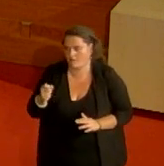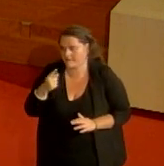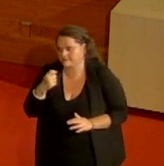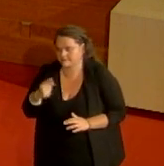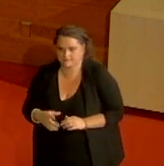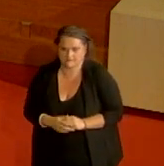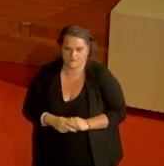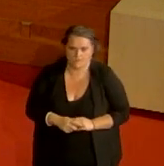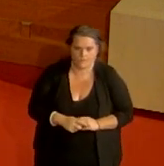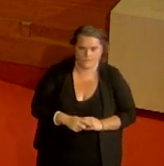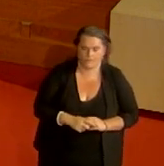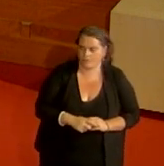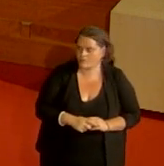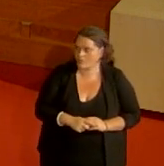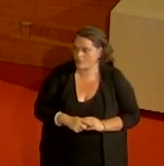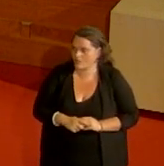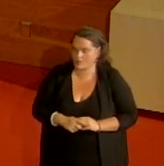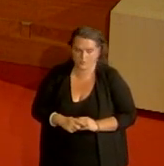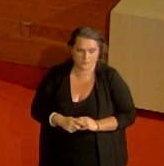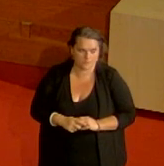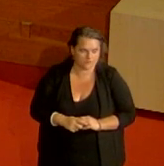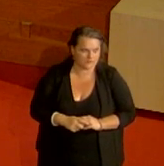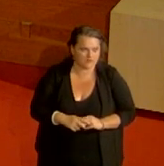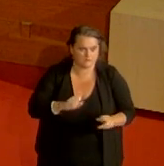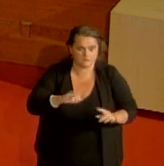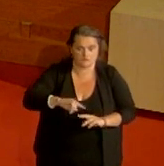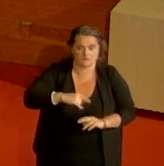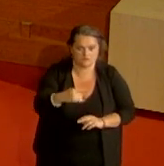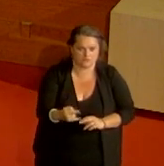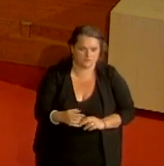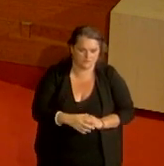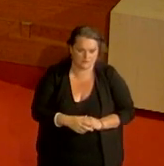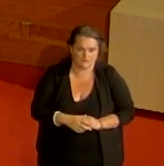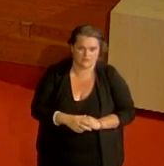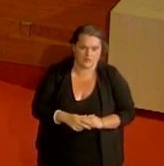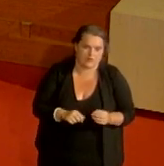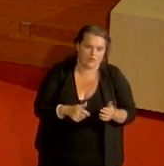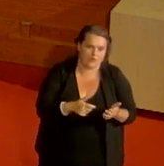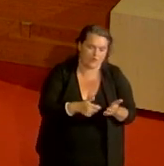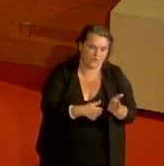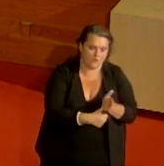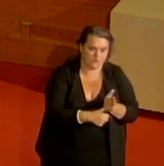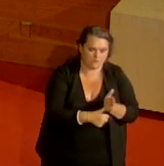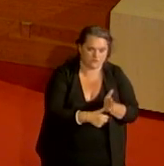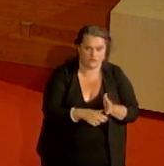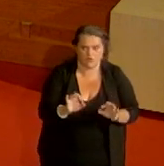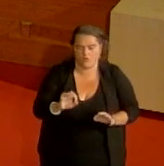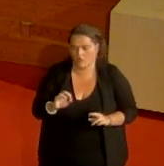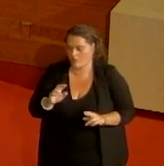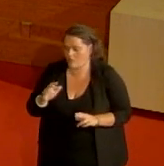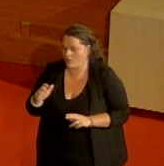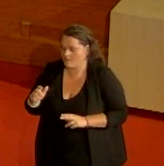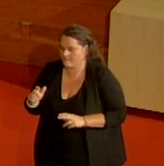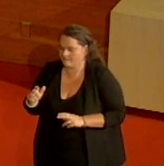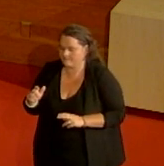esta esta esta doble respuesta no la respuesta de los botones y las pastillas como respuestas que hoy nos